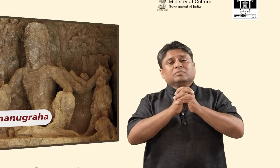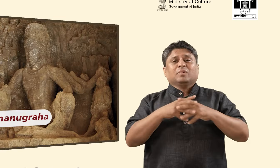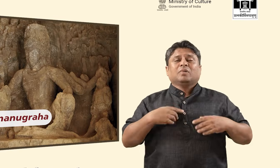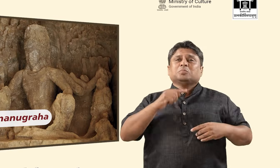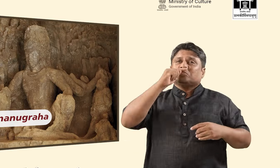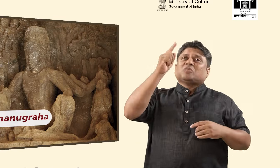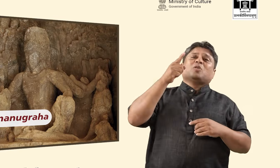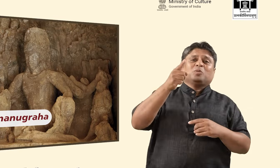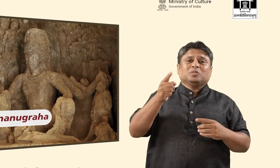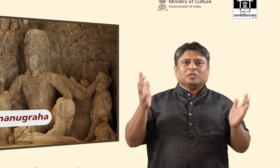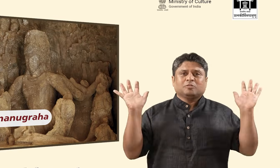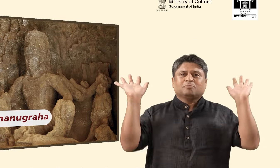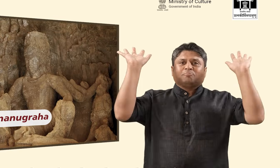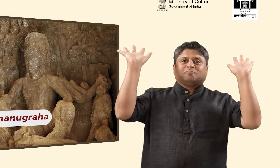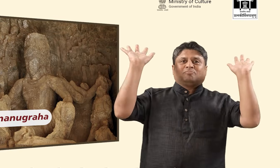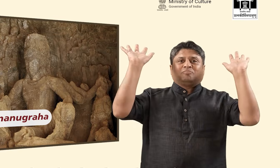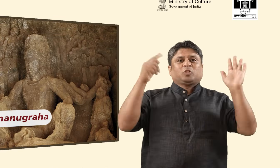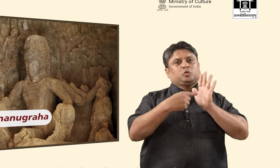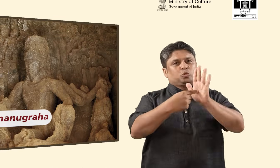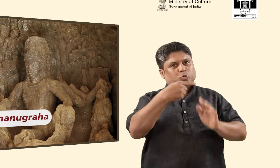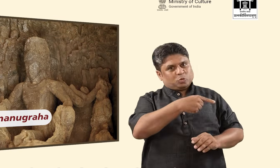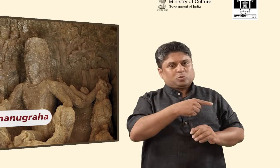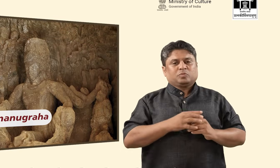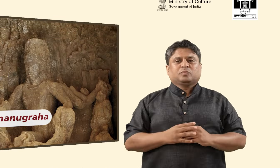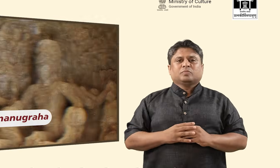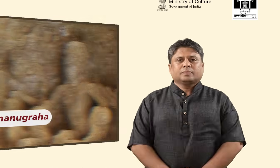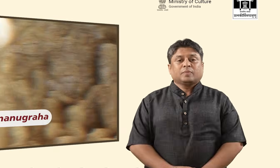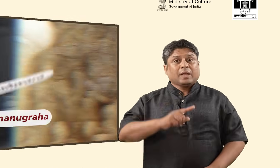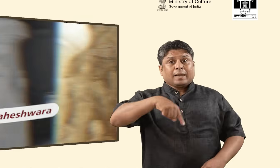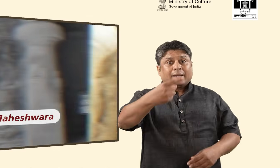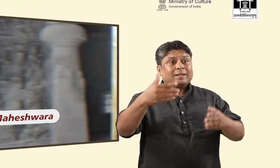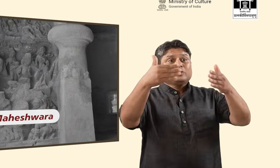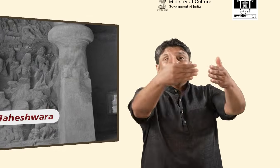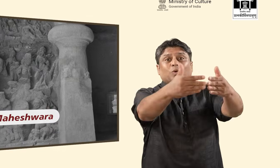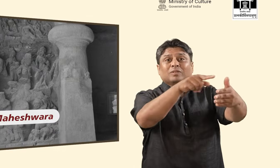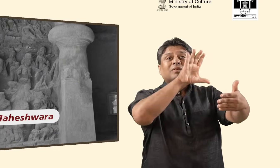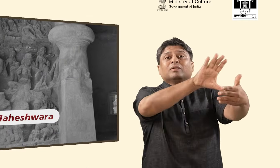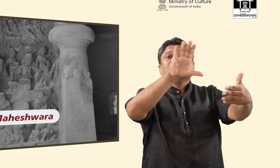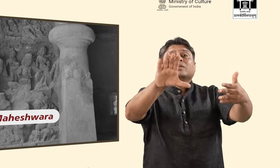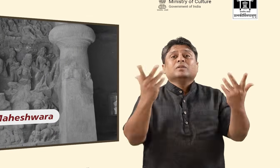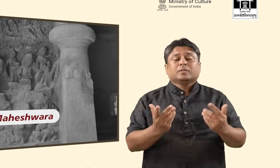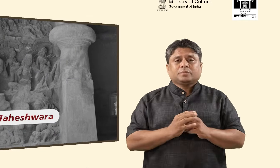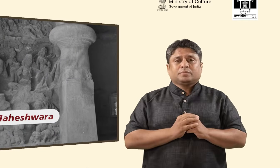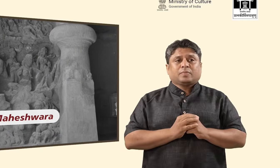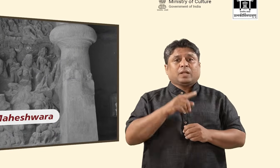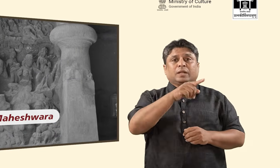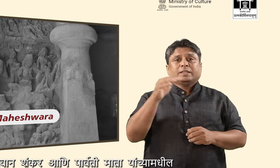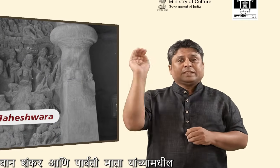रावणाने कैलास पर्वत उचलल्याचा प्रसंग ज्यामधून त्याची भक्ती आणि अभिमान दिसत आहे, उमा